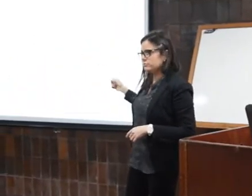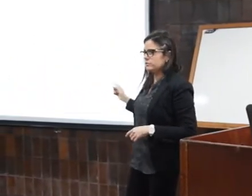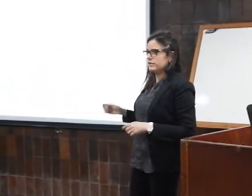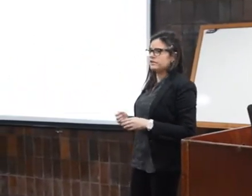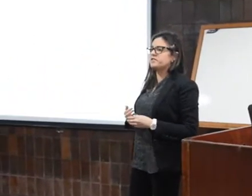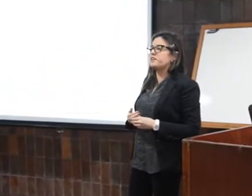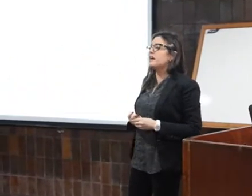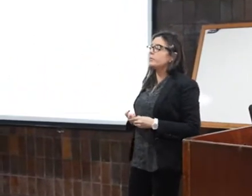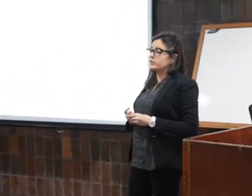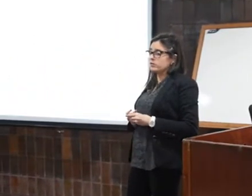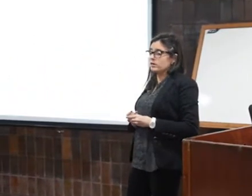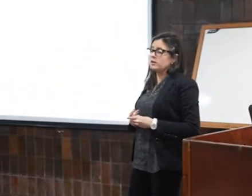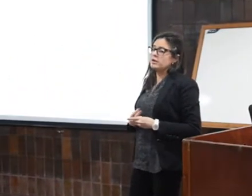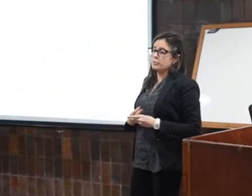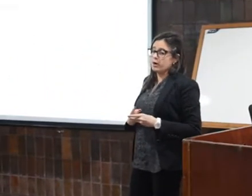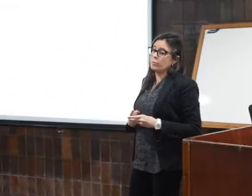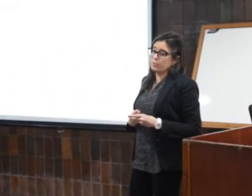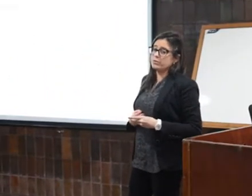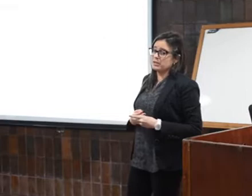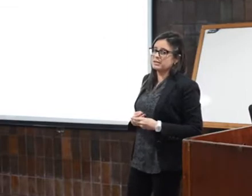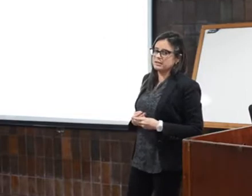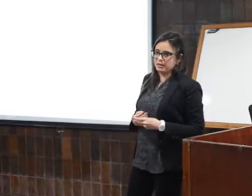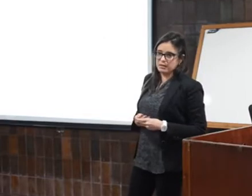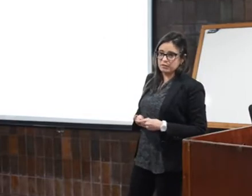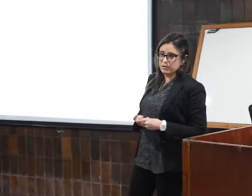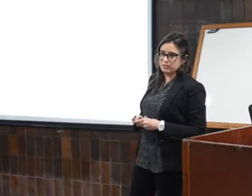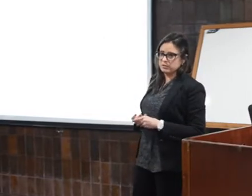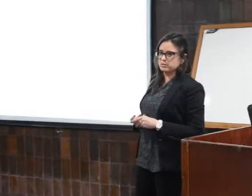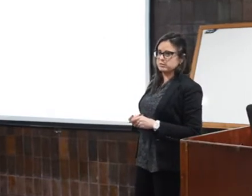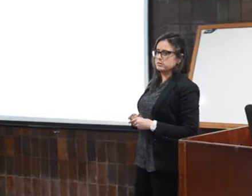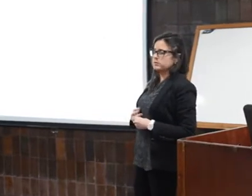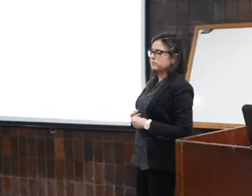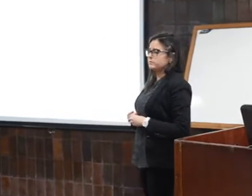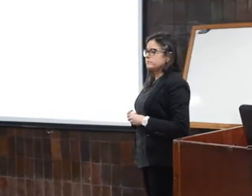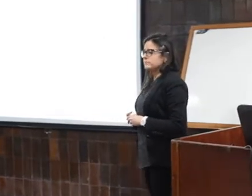un identificar a las personas porque es muy importante